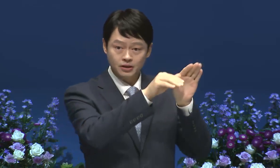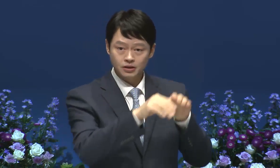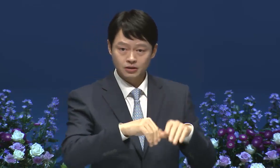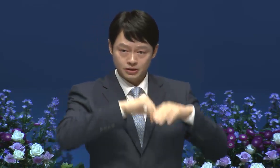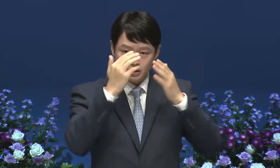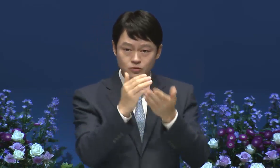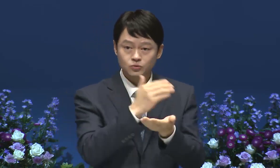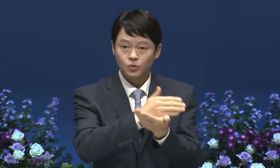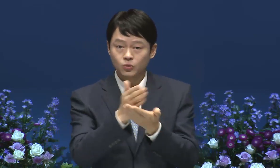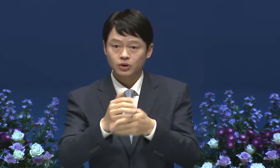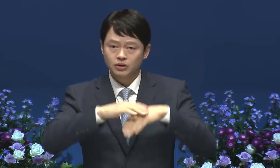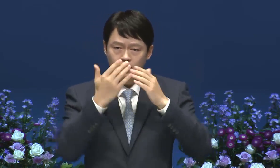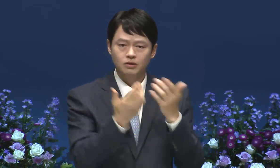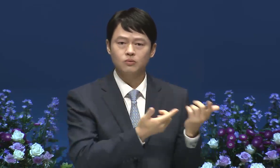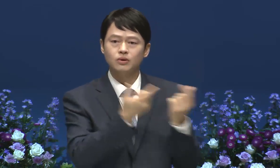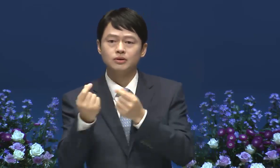애벌레에서 성충이 되고 나비가 되기까지